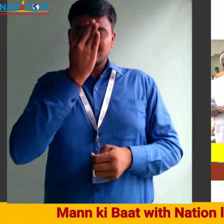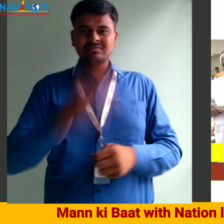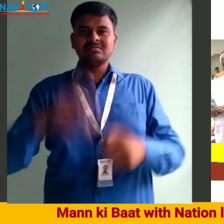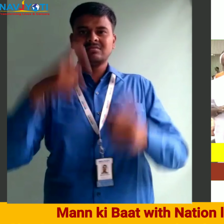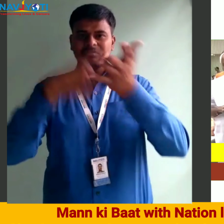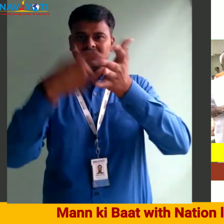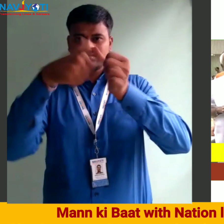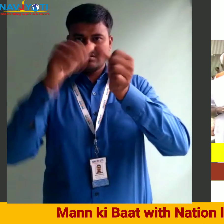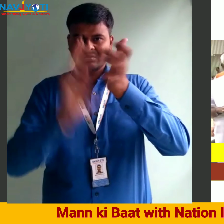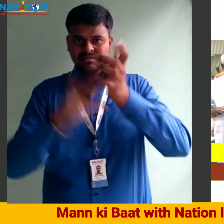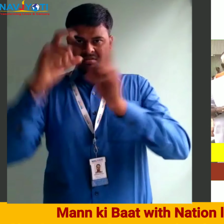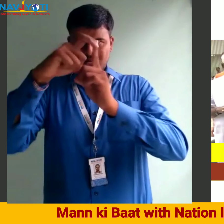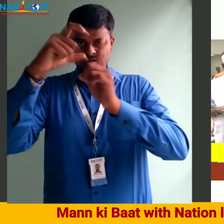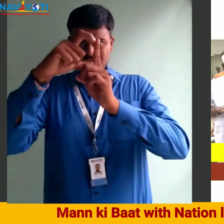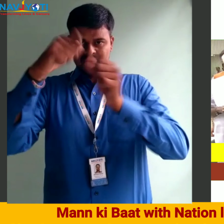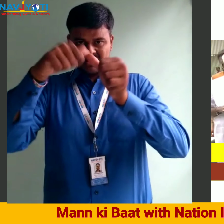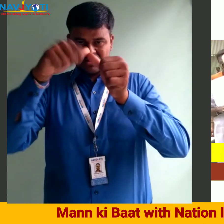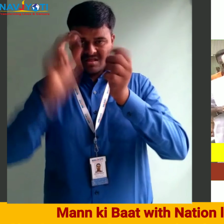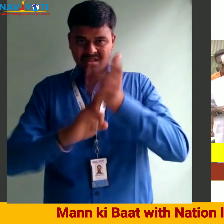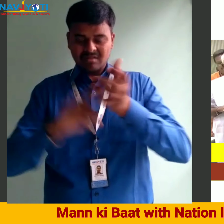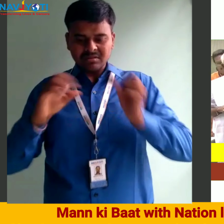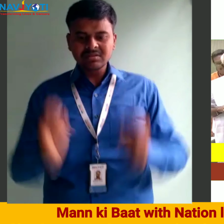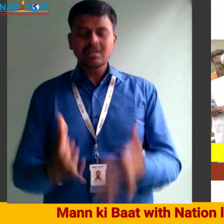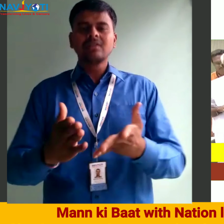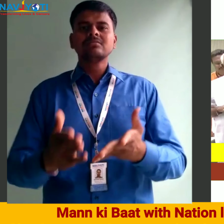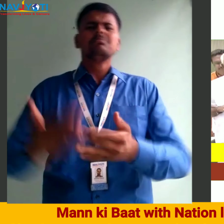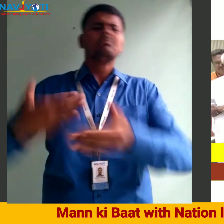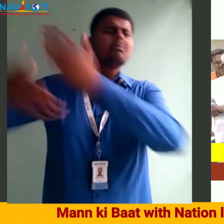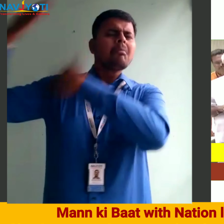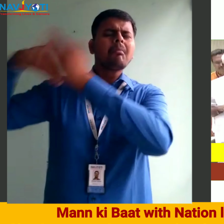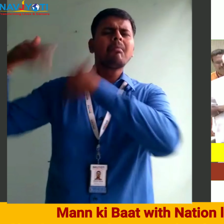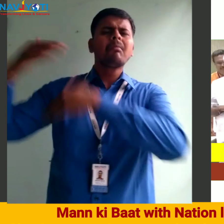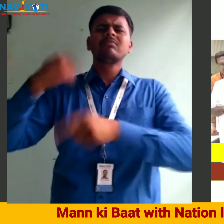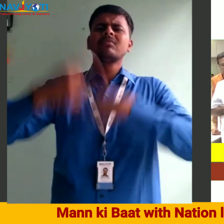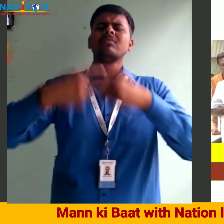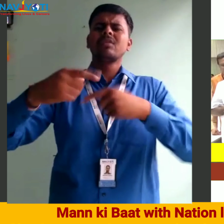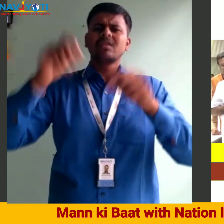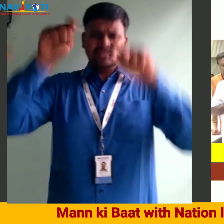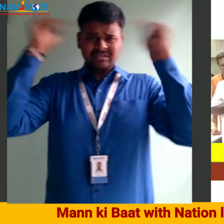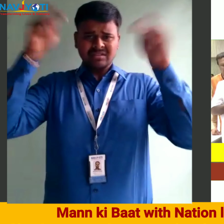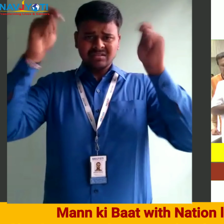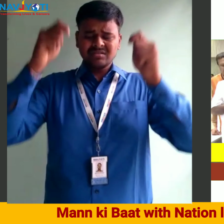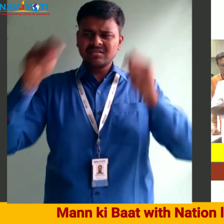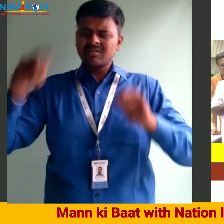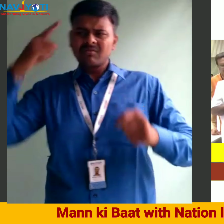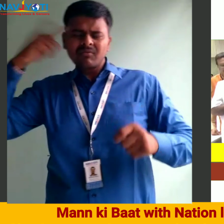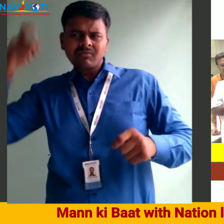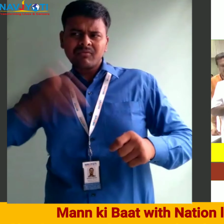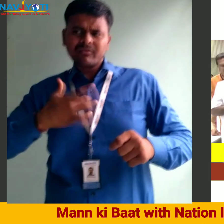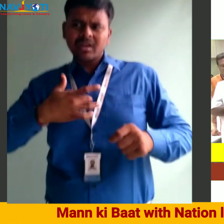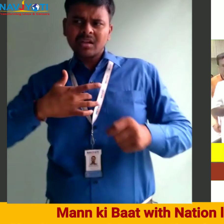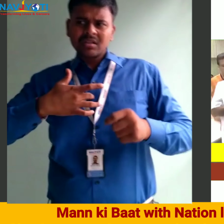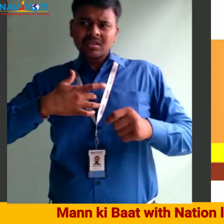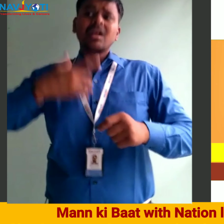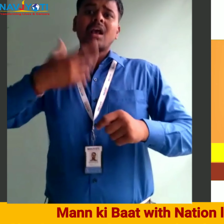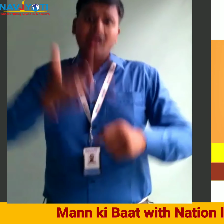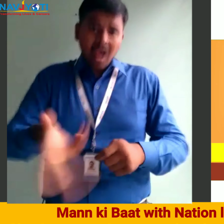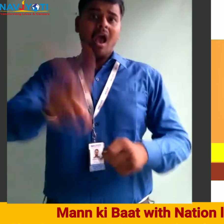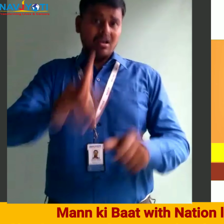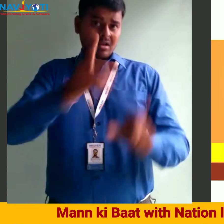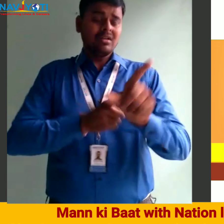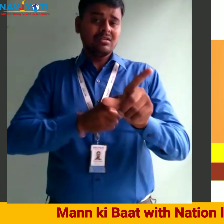और उनके संदेश से बार बार जुड़ने का, सीखने का अवसर मिला है। देश और दुनिया में भगवान बसवेश्वर के